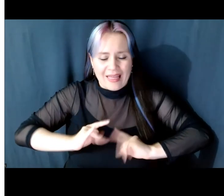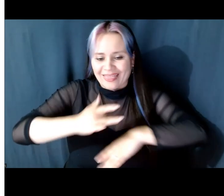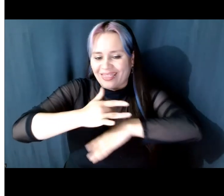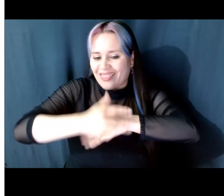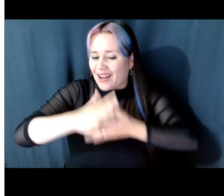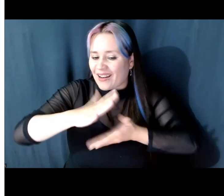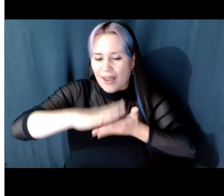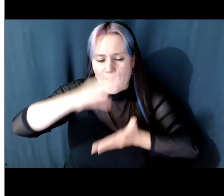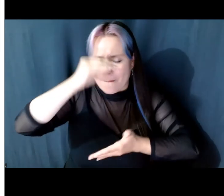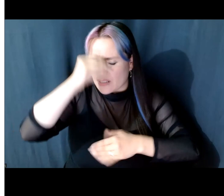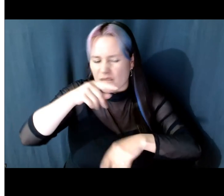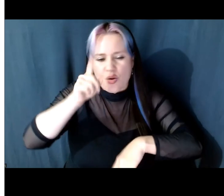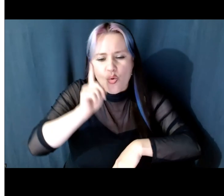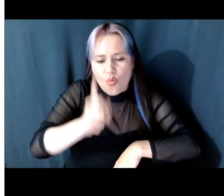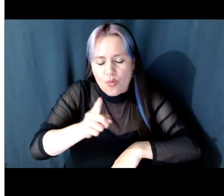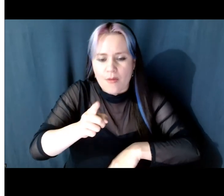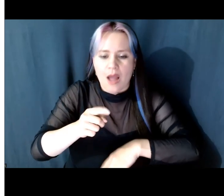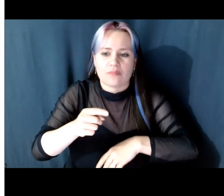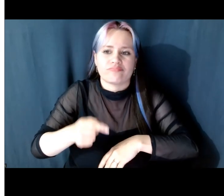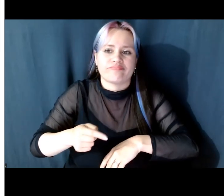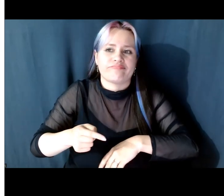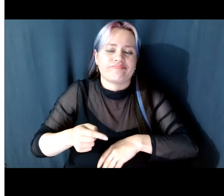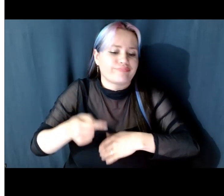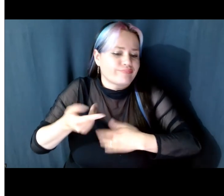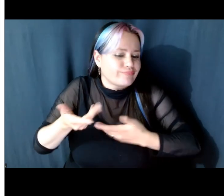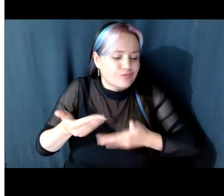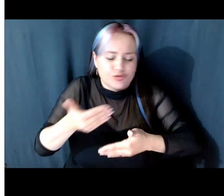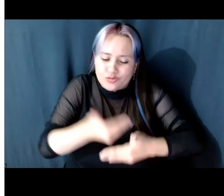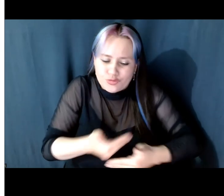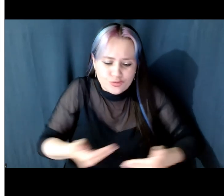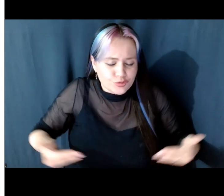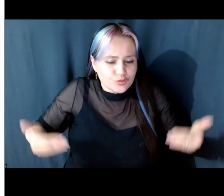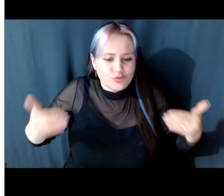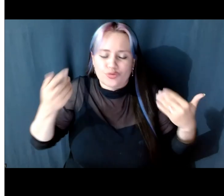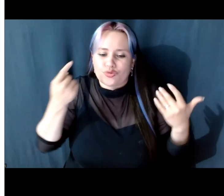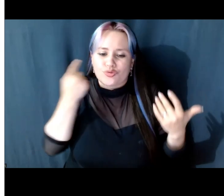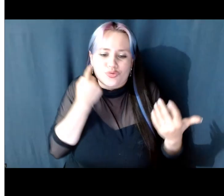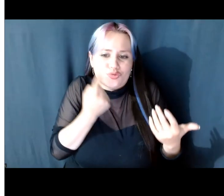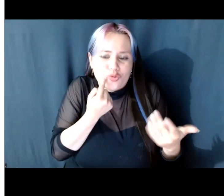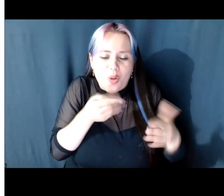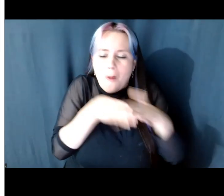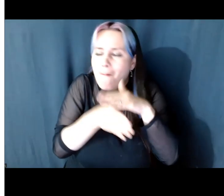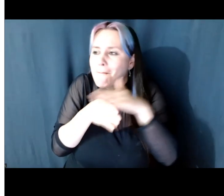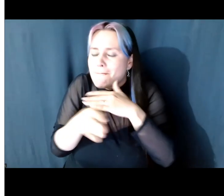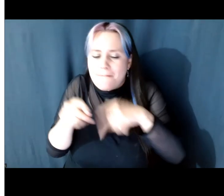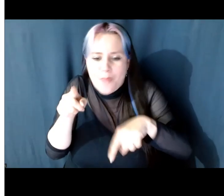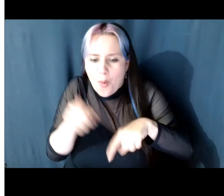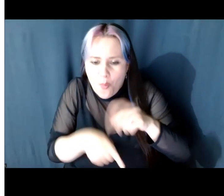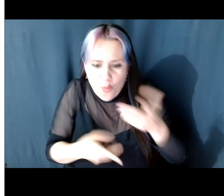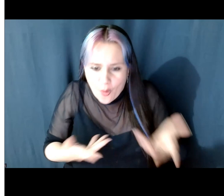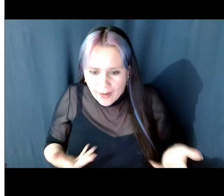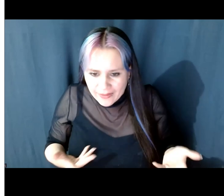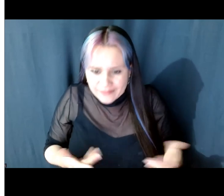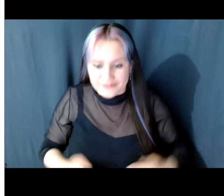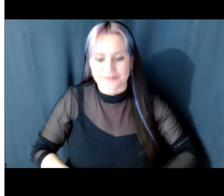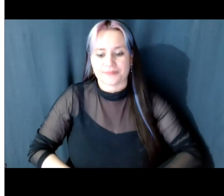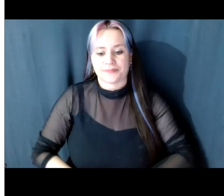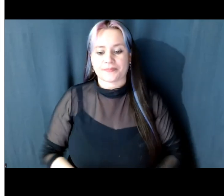señas colombian son actores importantes en la inclusión educativa de las personas sordas usuarias de la lengua de